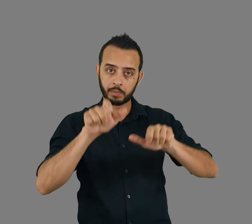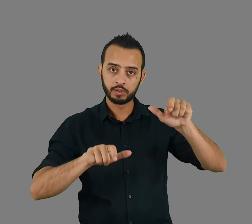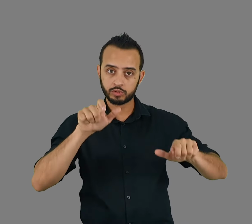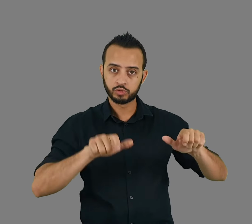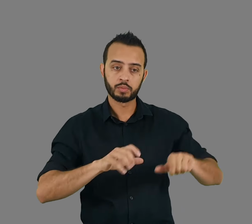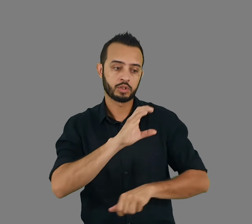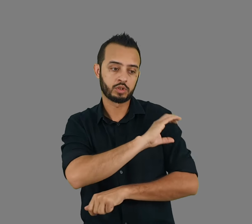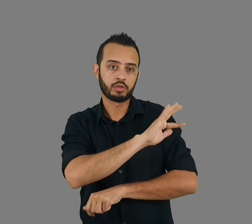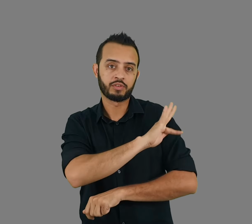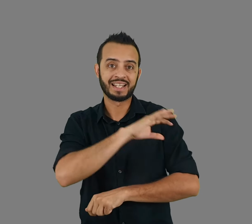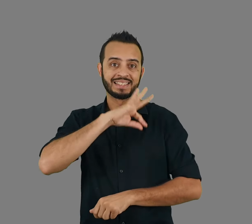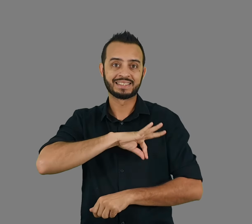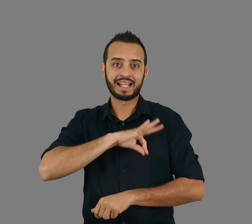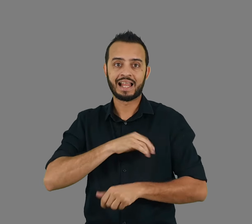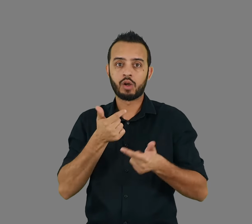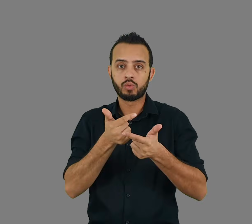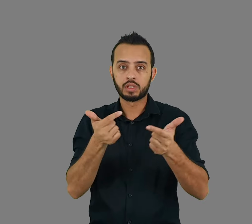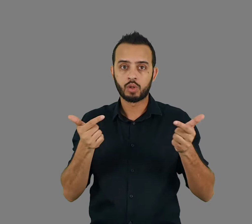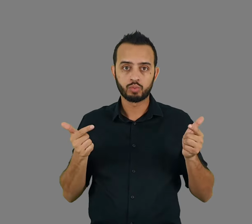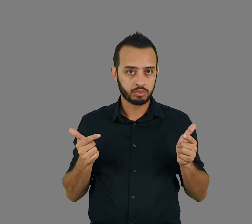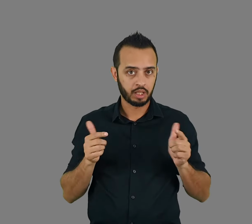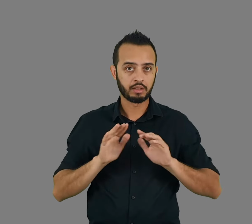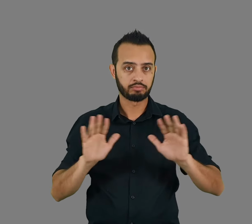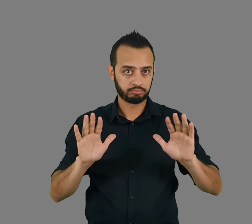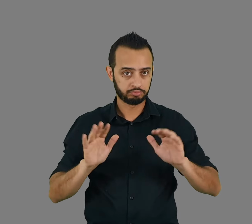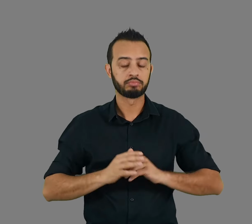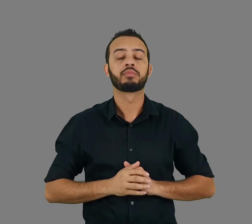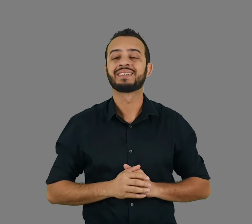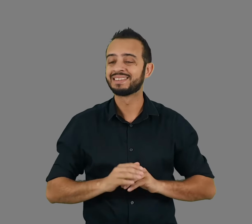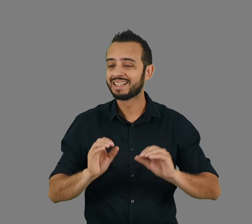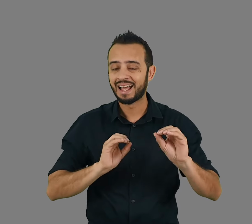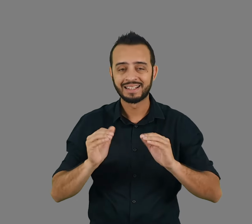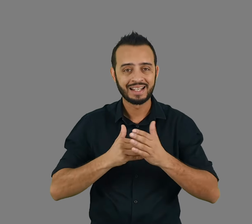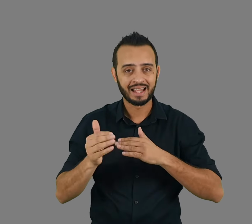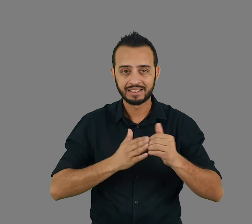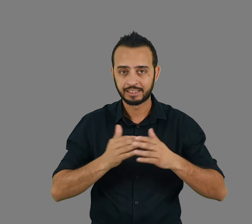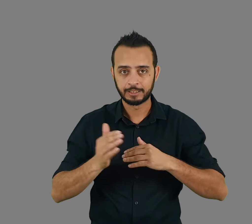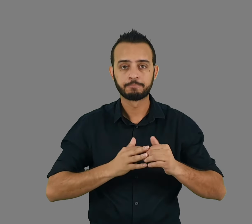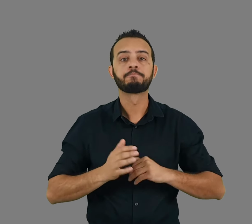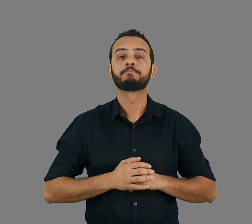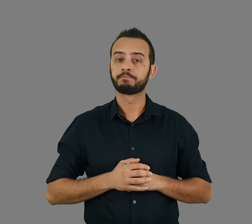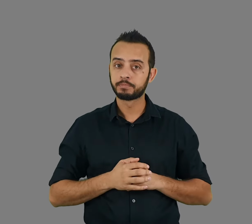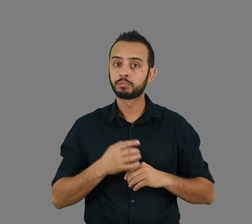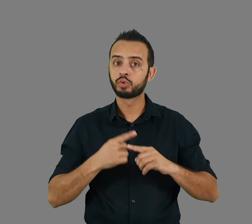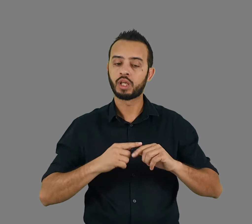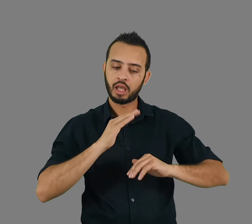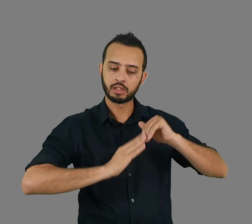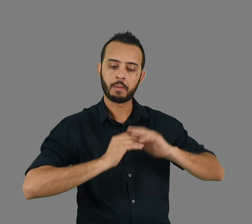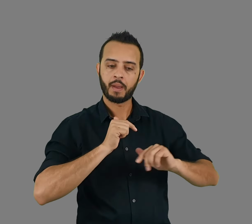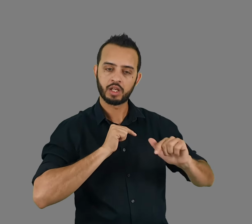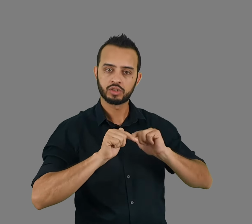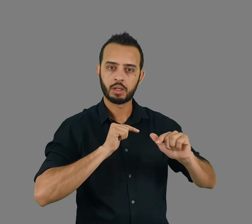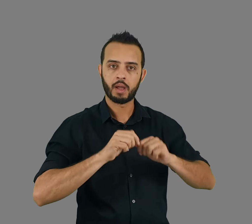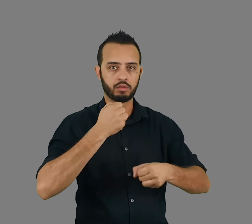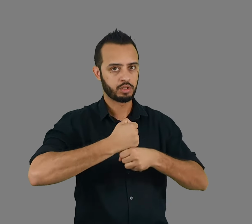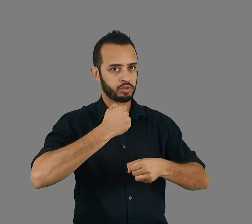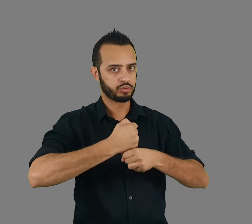nenhum tipo de remuneração, de qualquer espécie ou natureza, pelas atividades exercidas da SUCAMP.